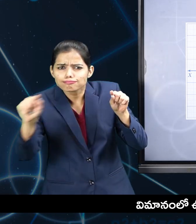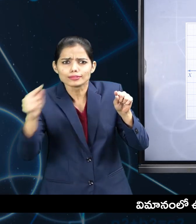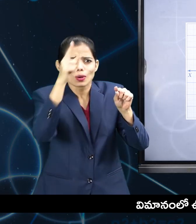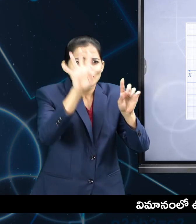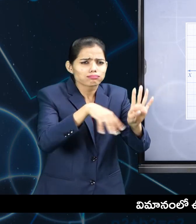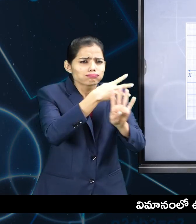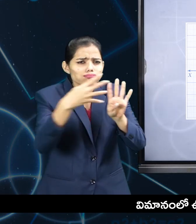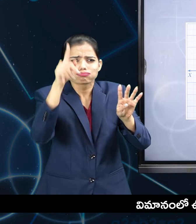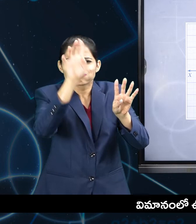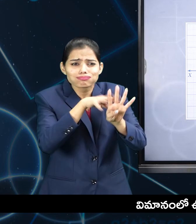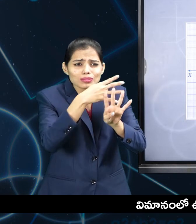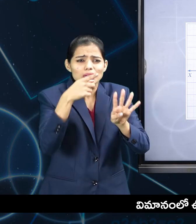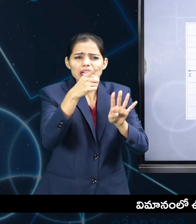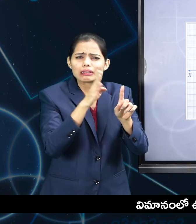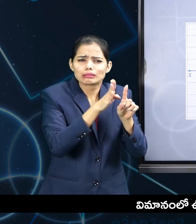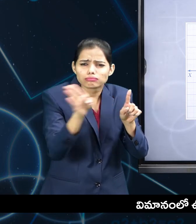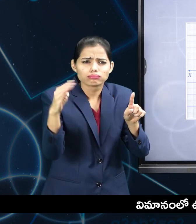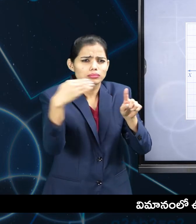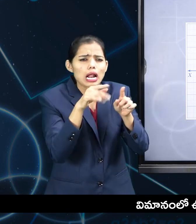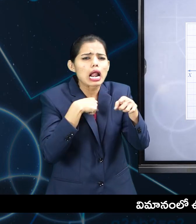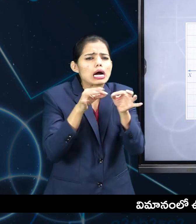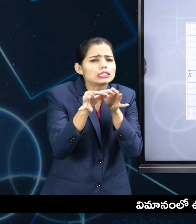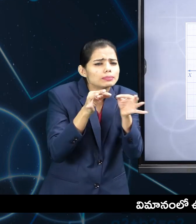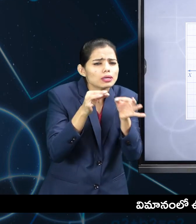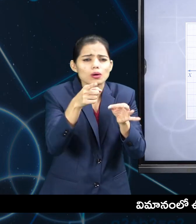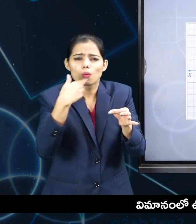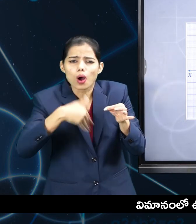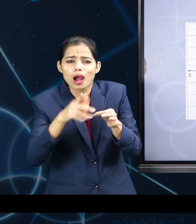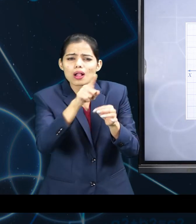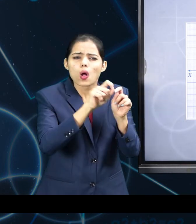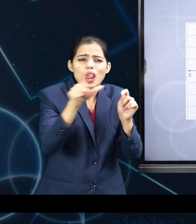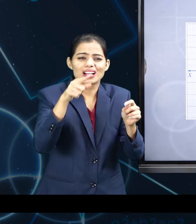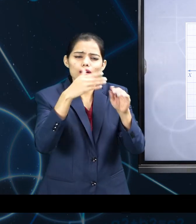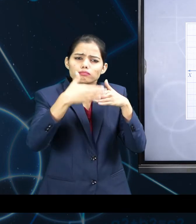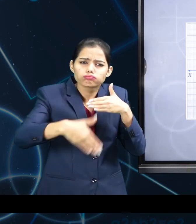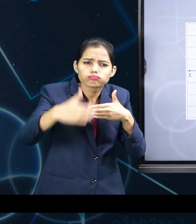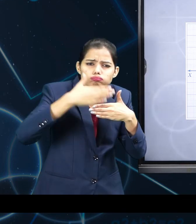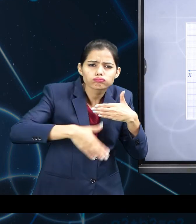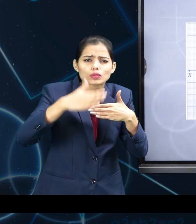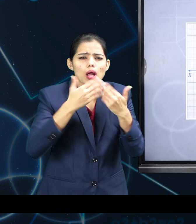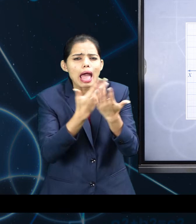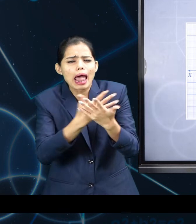విమానంలో ఉన్న అన్ని అనంతమైన పాయింట్లను వివరించడానికి ఇప్పుడు మనకు ఒక భాష ఉంది.